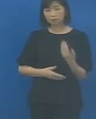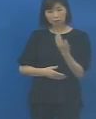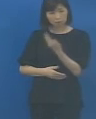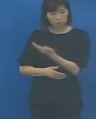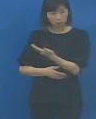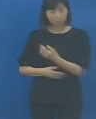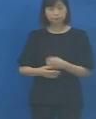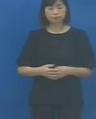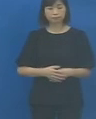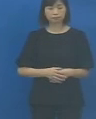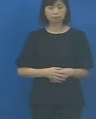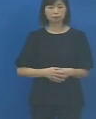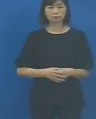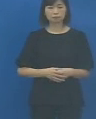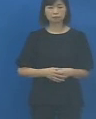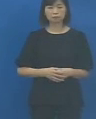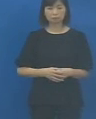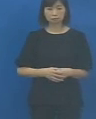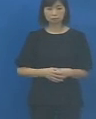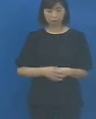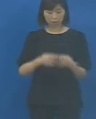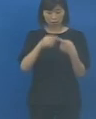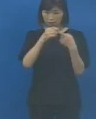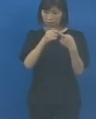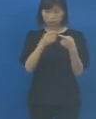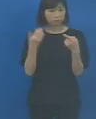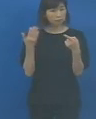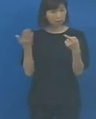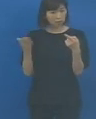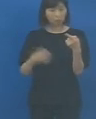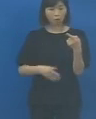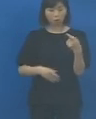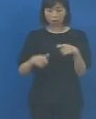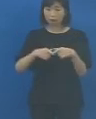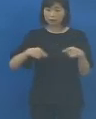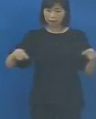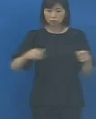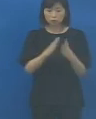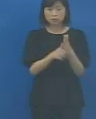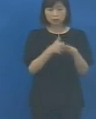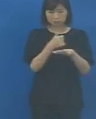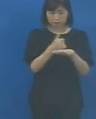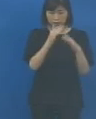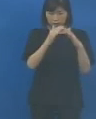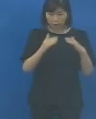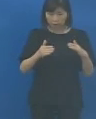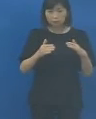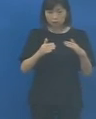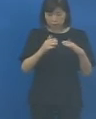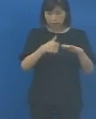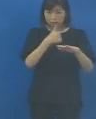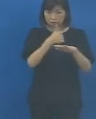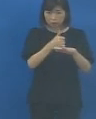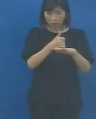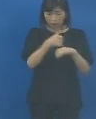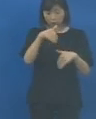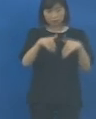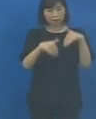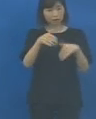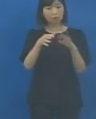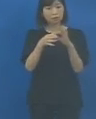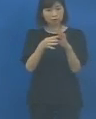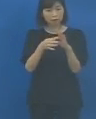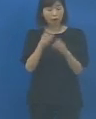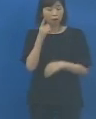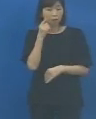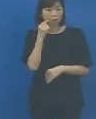日本海新聞の竹久と申します。まず一つ伺います。全国知事会の会長制についてなんですけれども、仮に